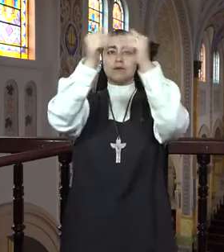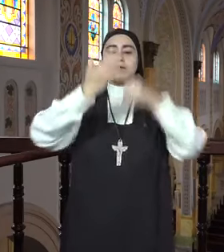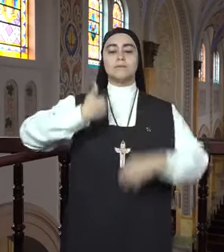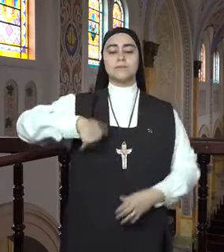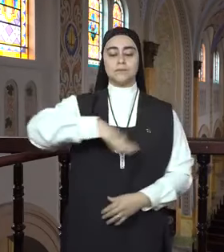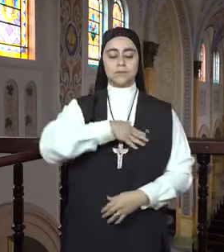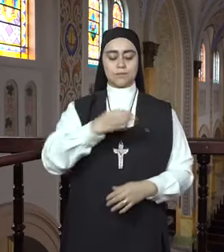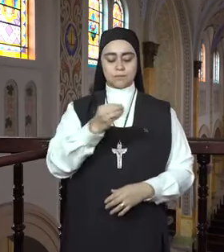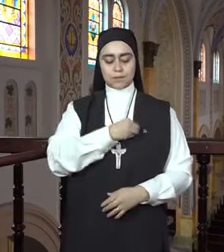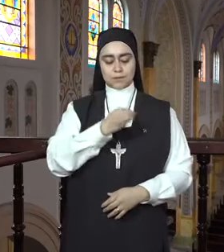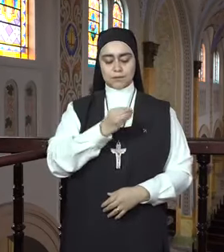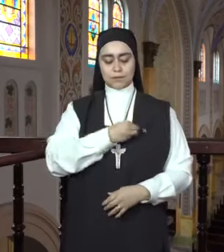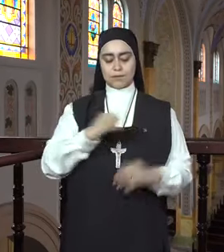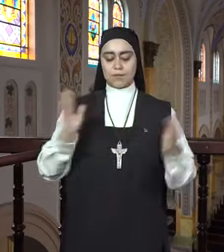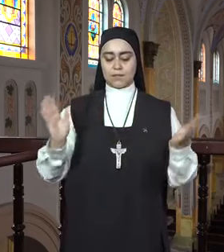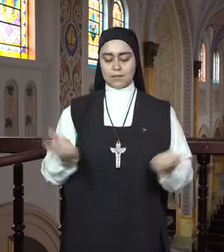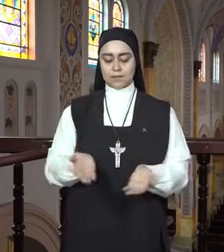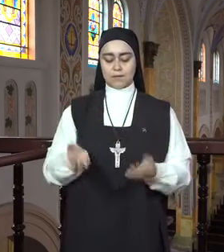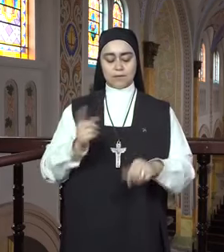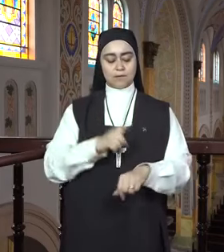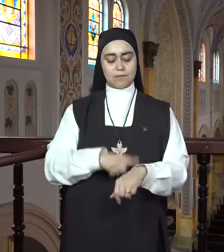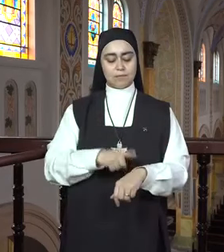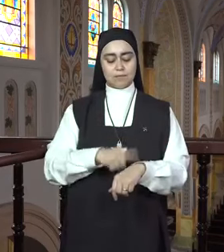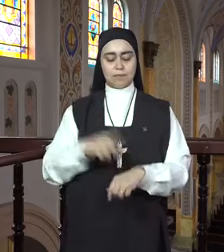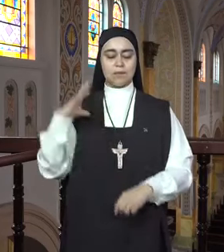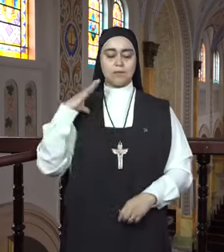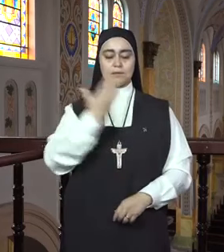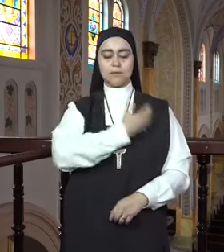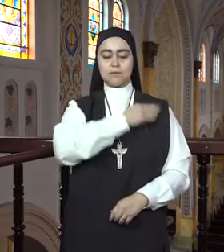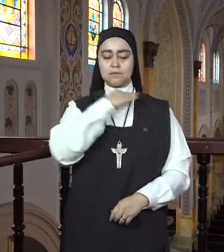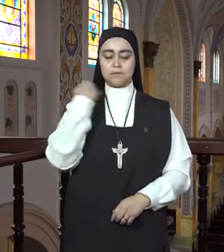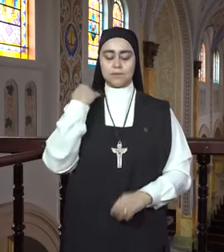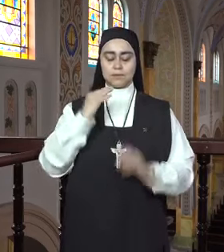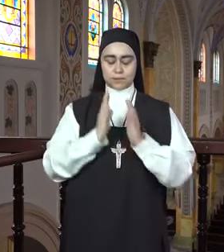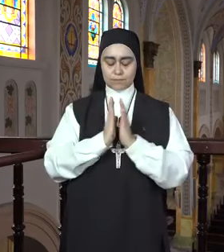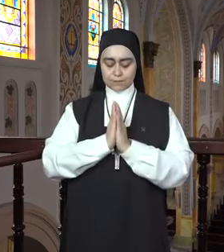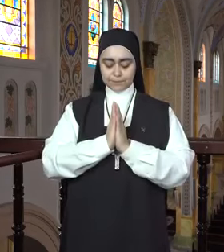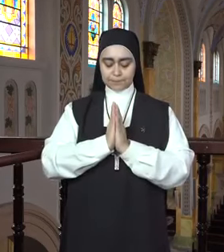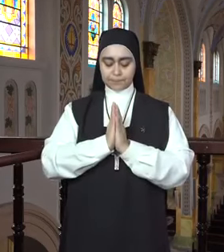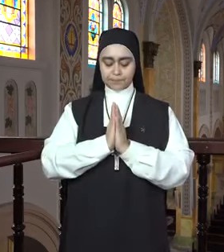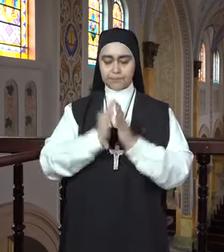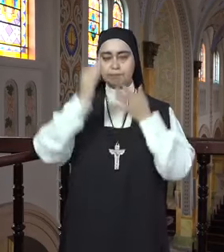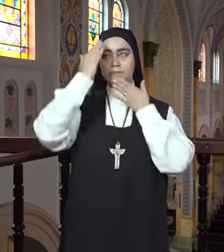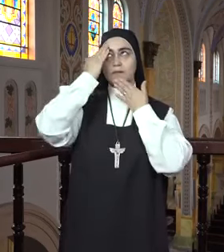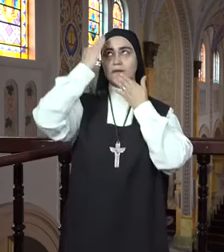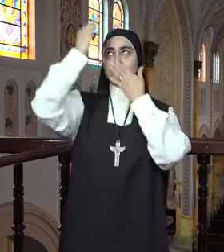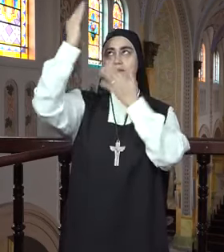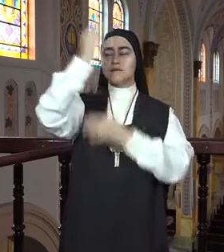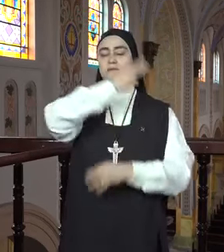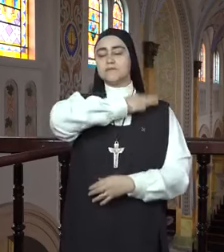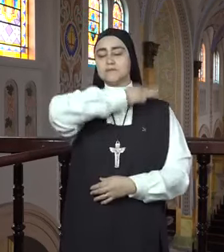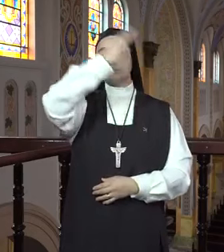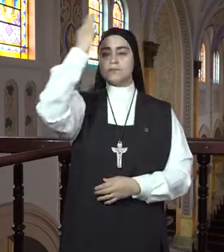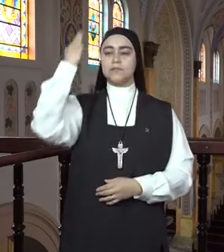rogai por nós, pecadores, agora e na hora de nossa morte. Amém. Ave